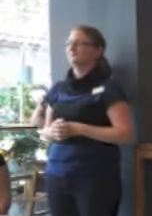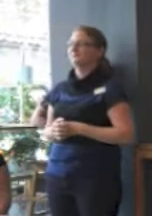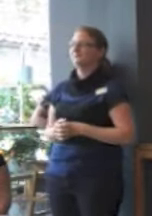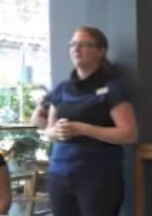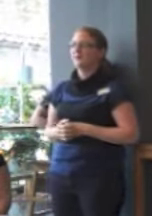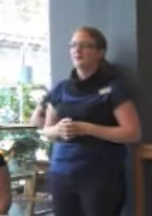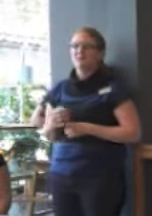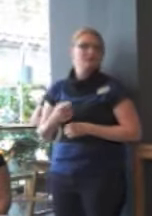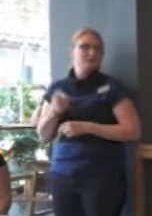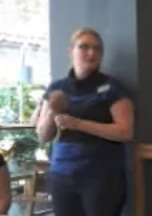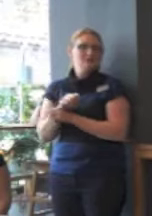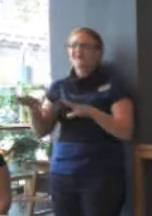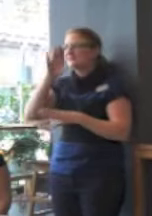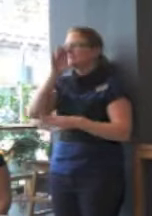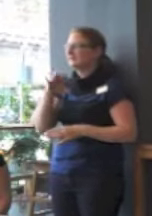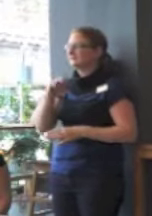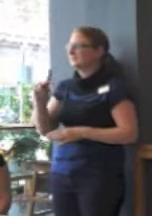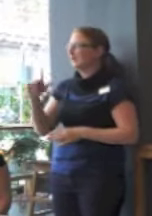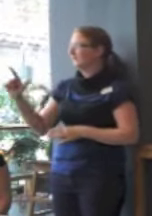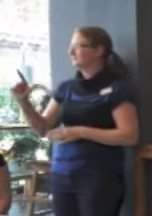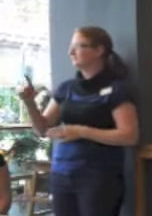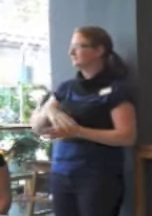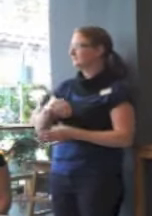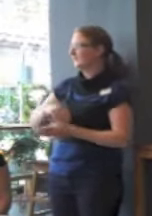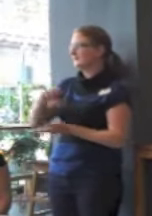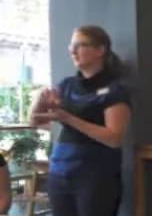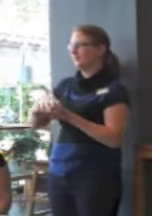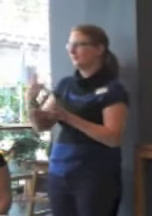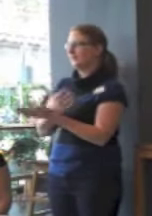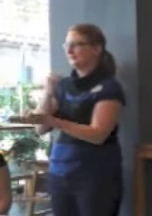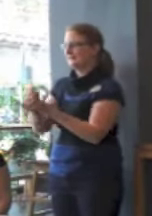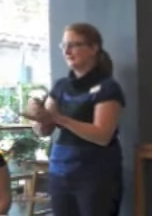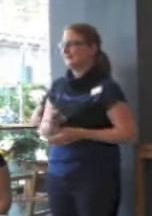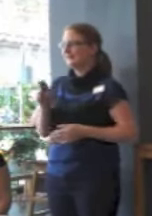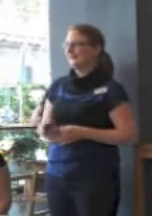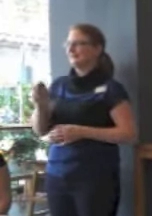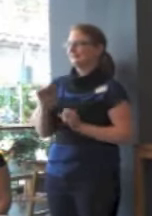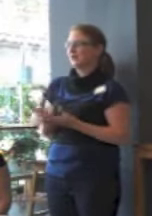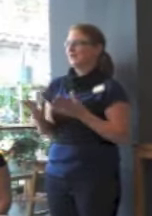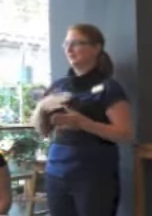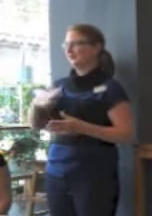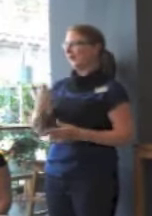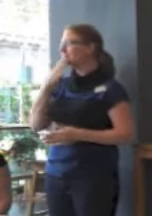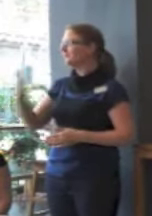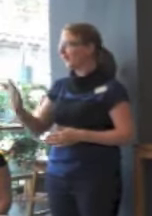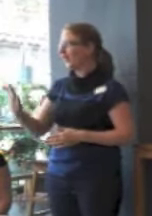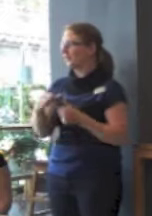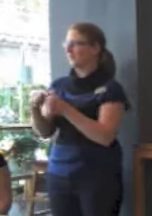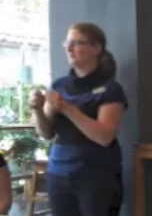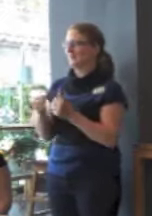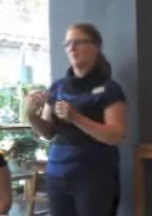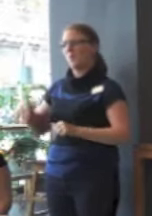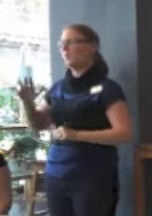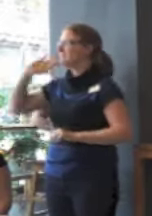säkert bekanta med Sveriges kommun och landsting. Man ska egentligen inte tycka att det är en bra organisation, det är en ohyggligt bra